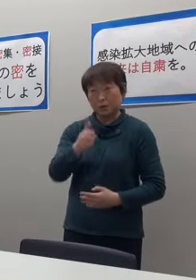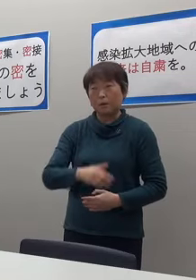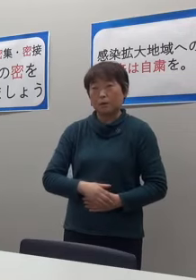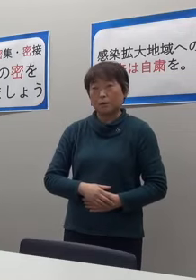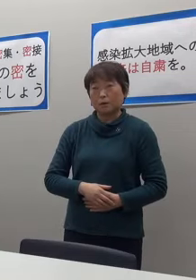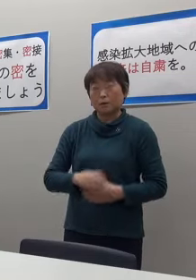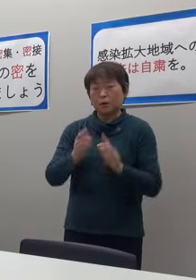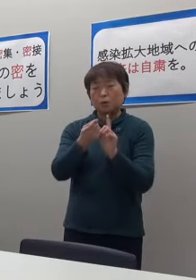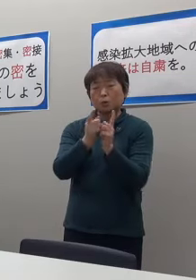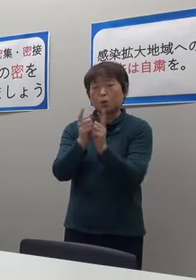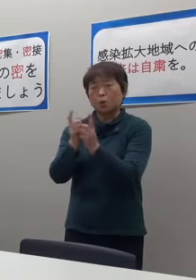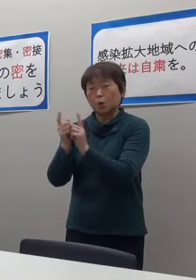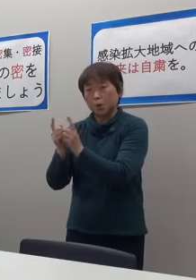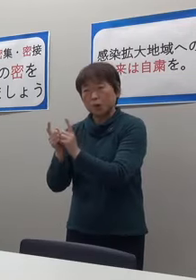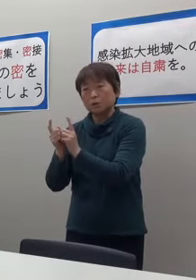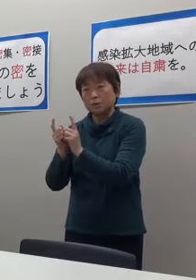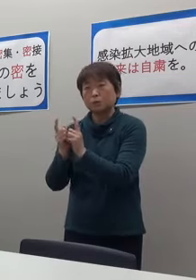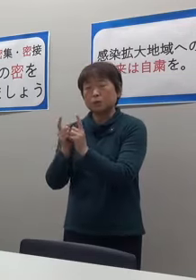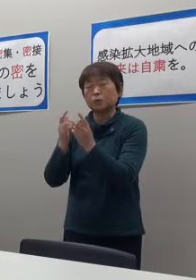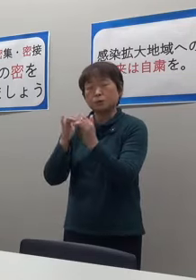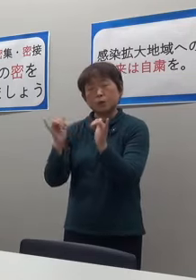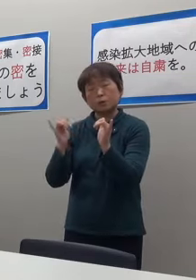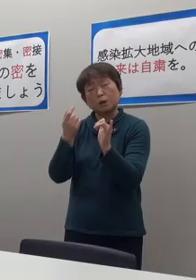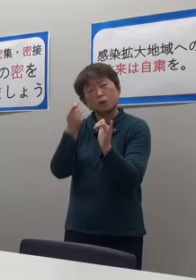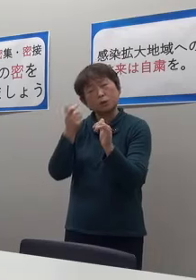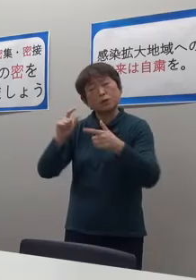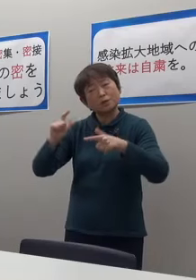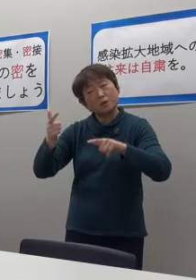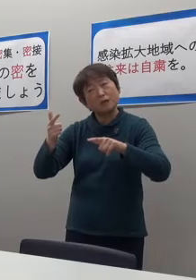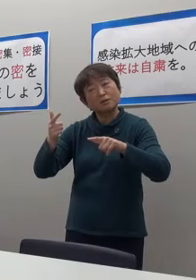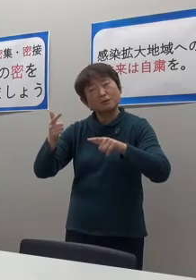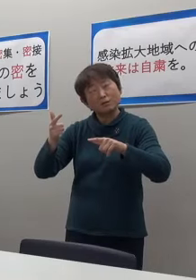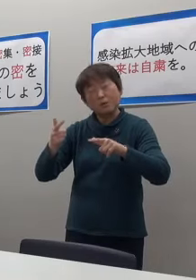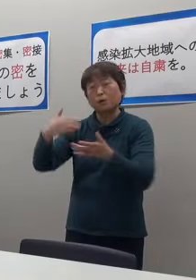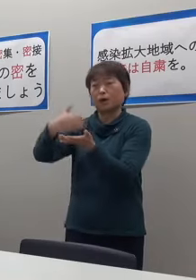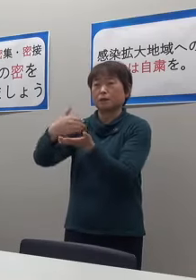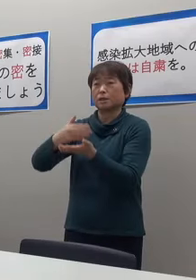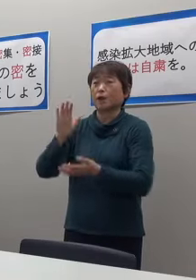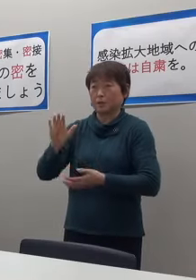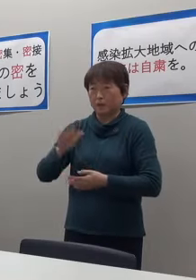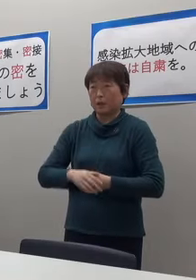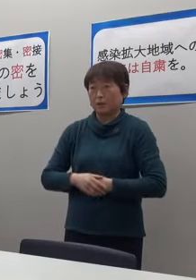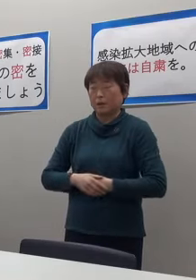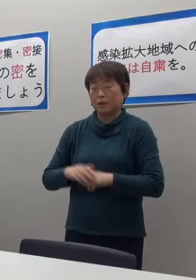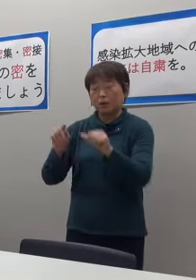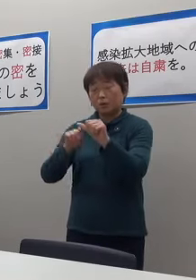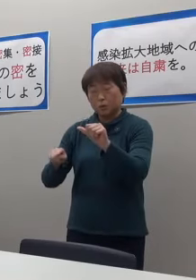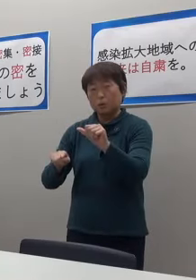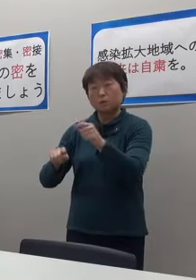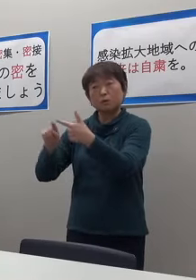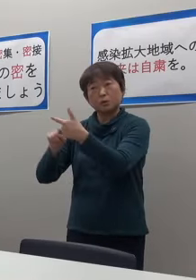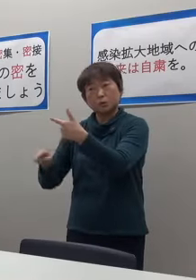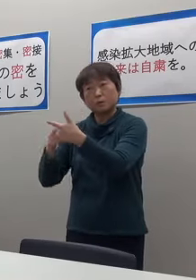濃厚接触者じゃないという話でしたが、はい、分かりやすく説明いただきたいんですが、簡単に言うと5例目6例目の方は、はい、この3例目の方と、 はい、 ま